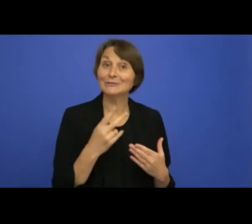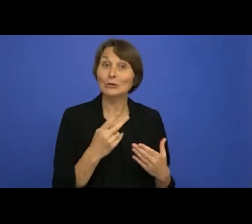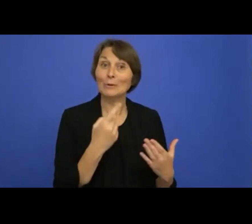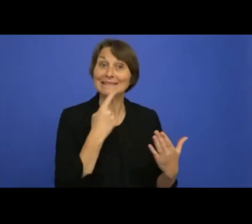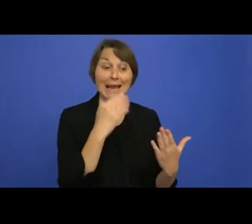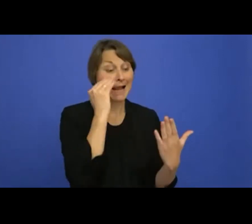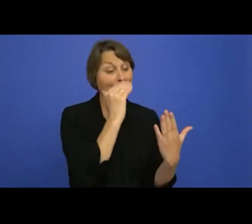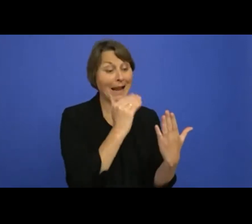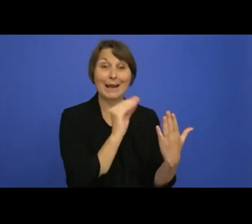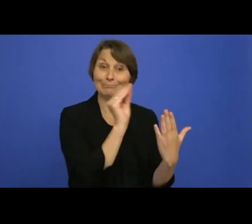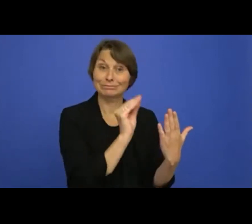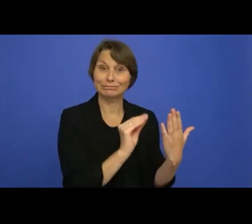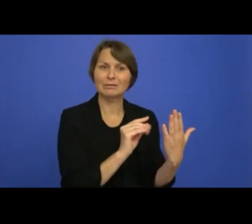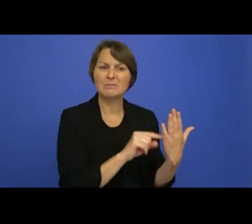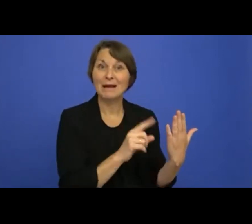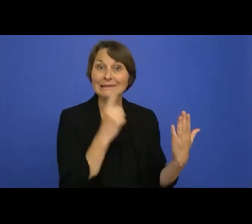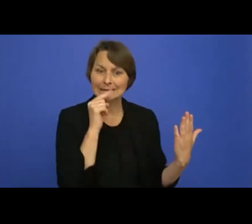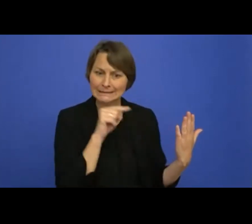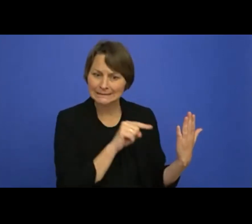la pratique,